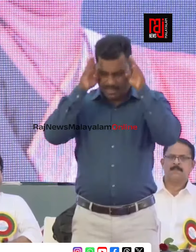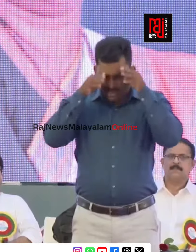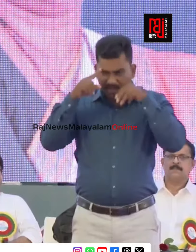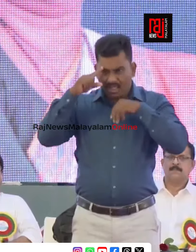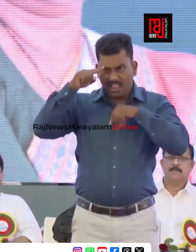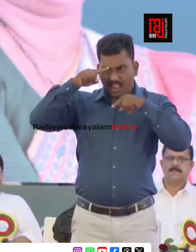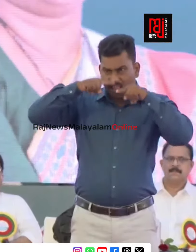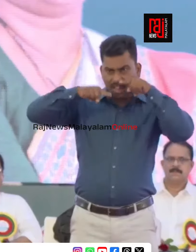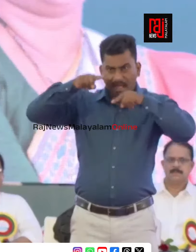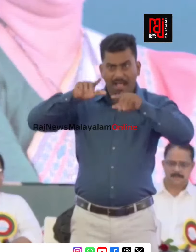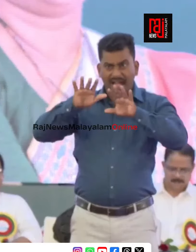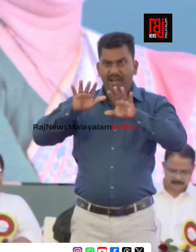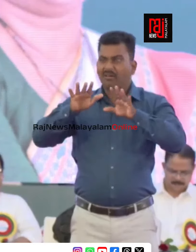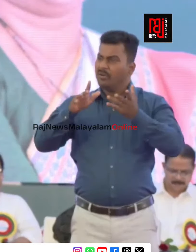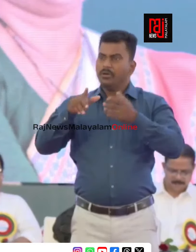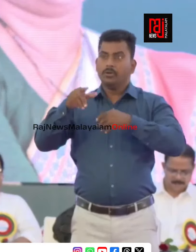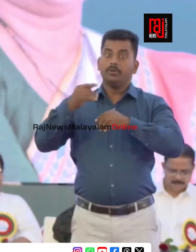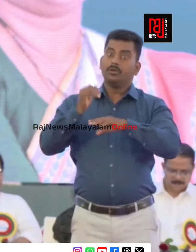പ്രതീക്ഷാഭവൻ പ്രവർത്തിച്ചു വരുന്നത്.